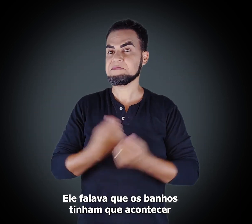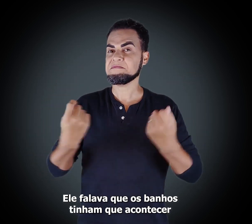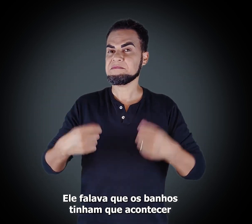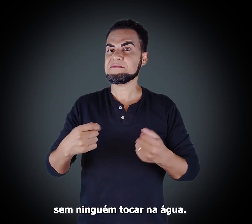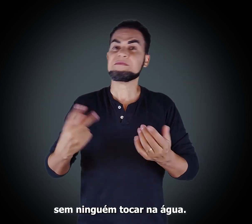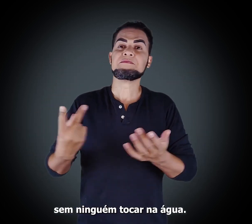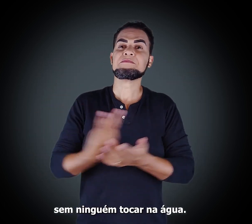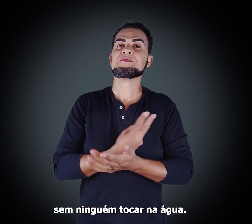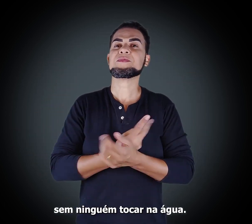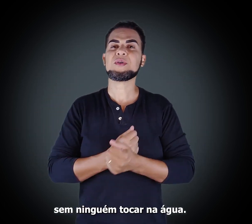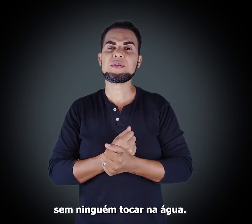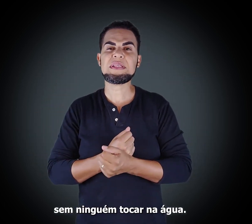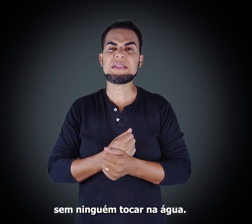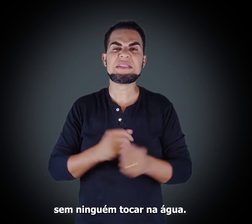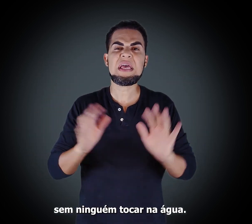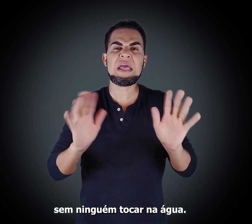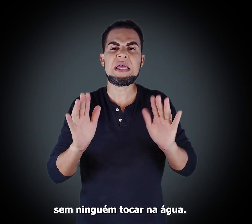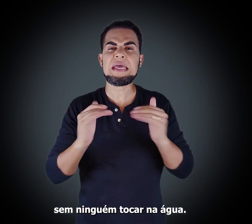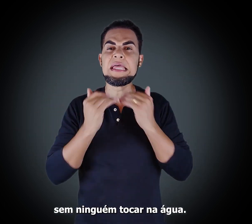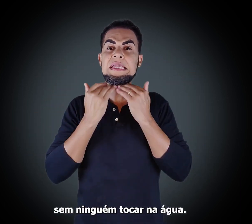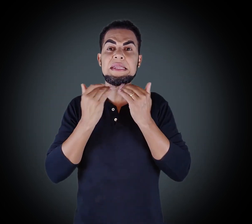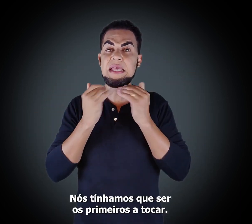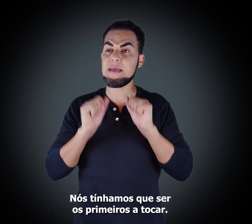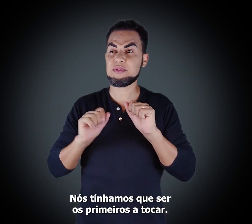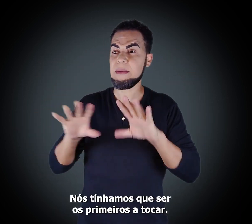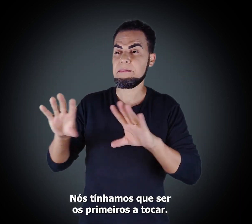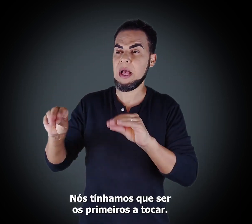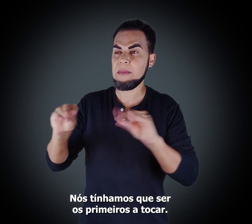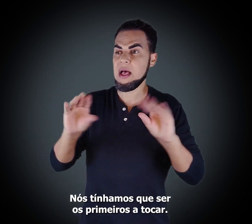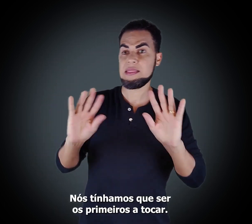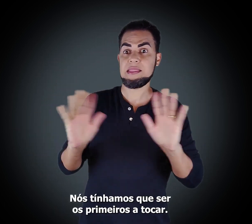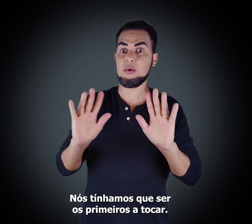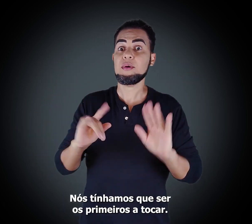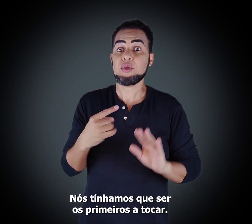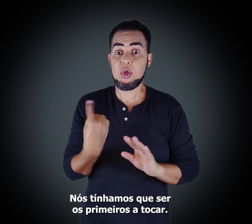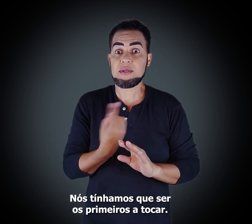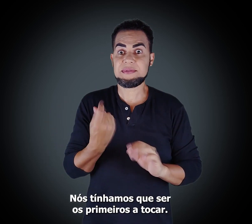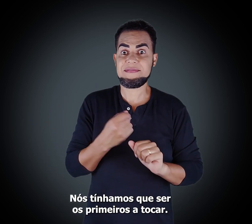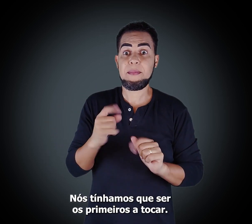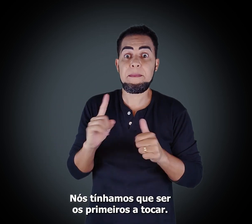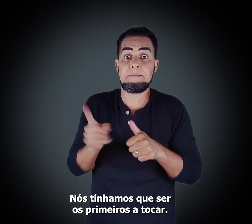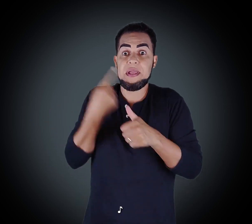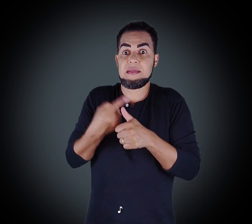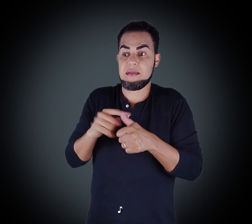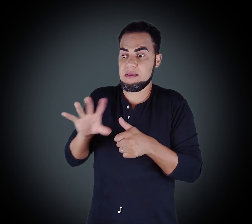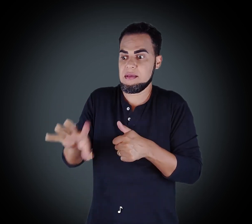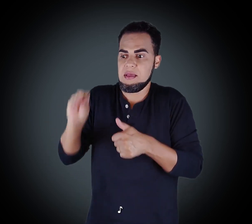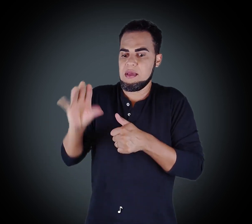né? Sem ninguém tocar na água. Nós tínhamos que ser os primeiros a tocar.